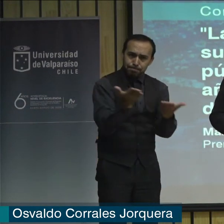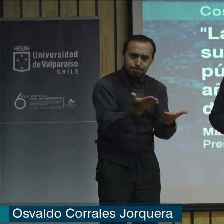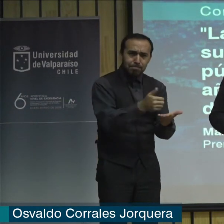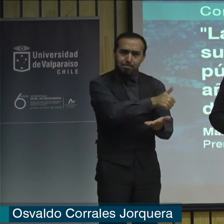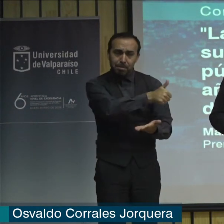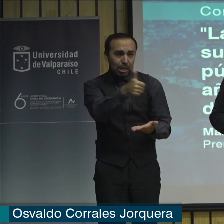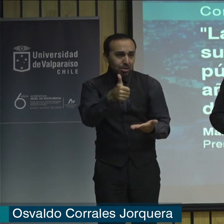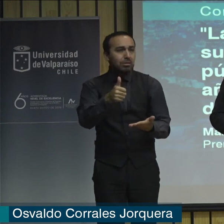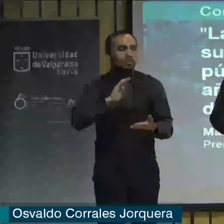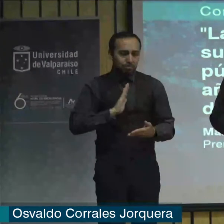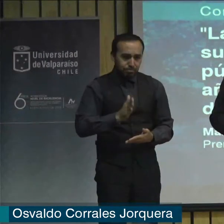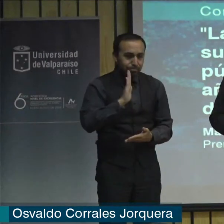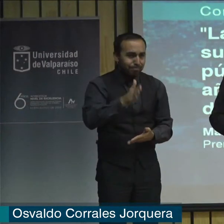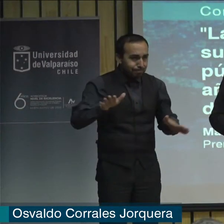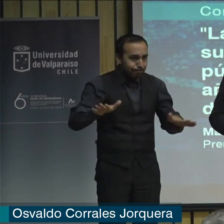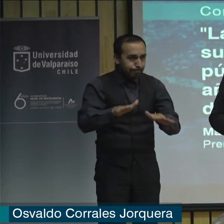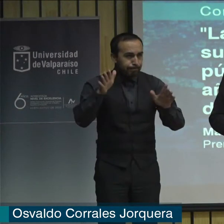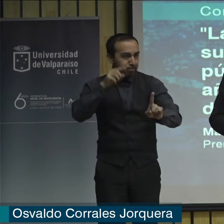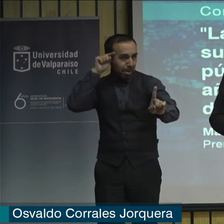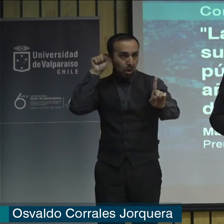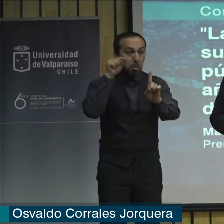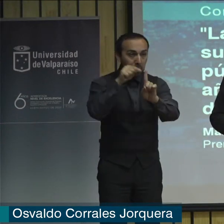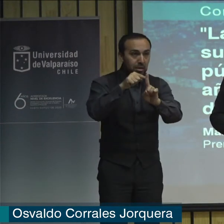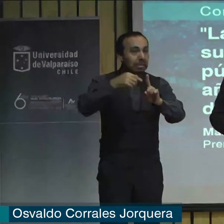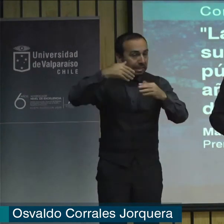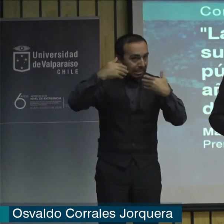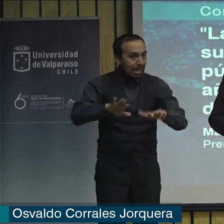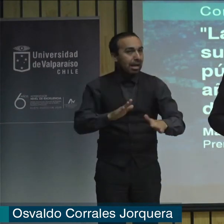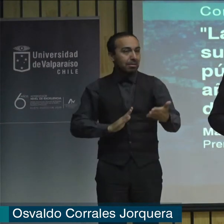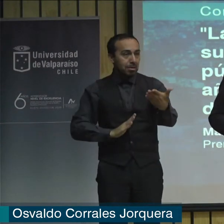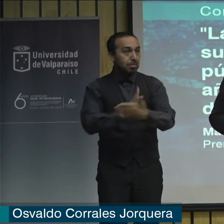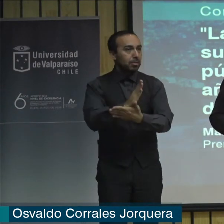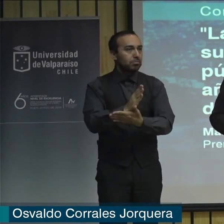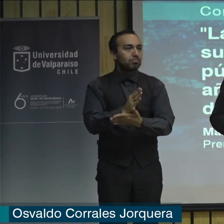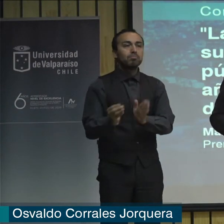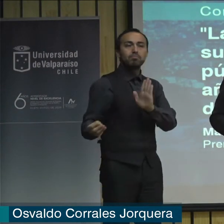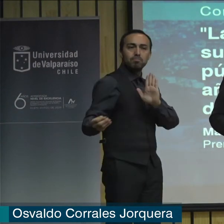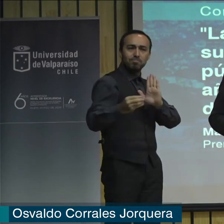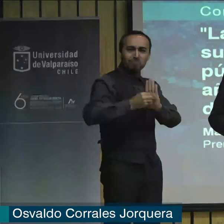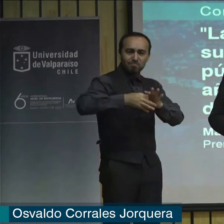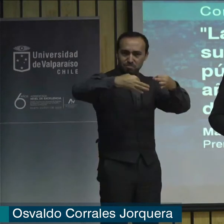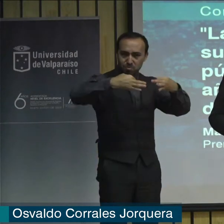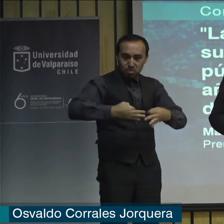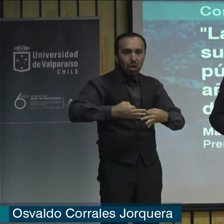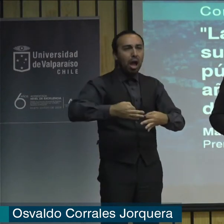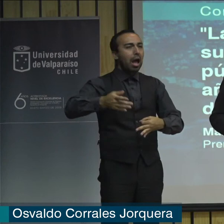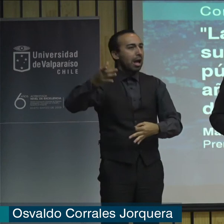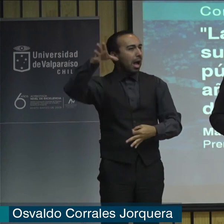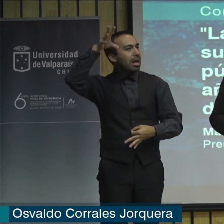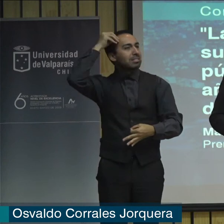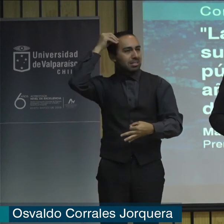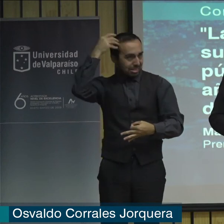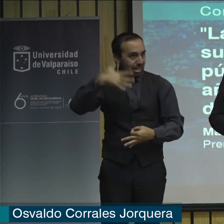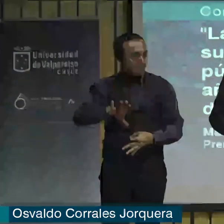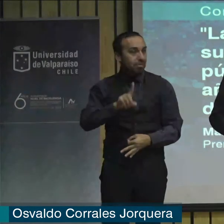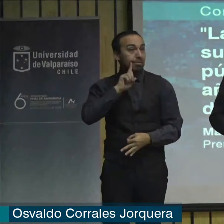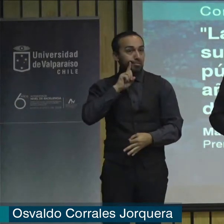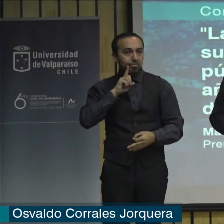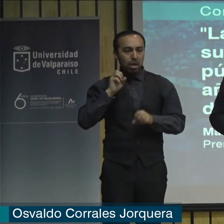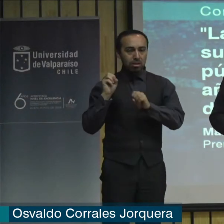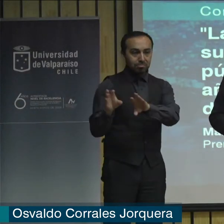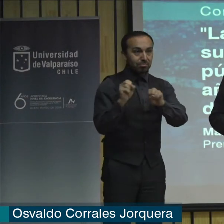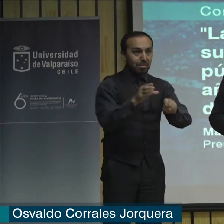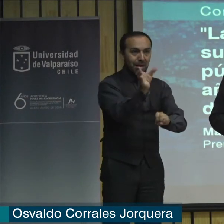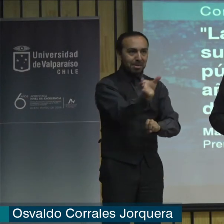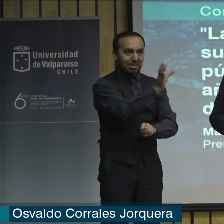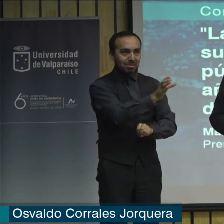en la senda que hemos iniciado hace ya varios años reafirmando nuestro compromiso con el conocimiento la formación de personas y